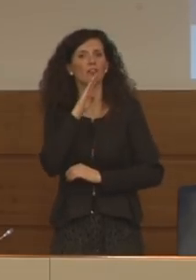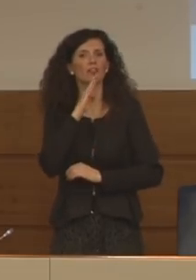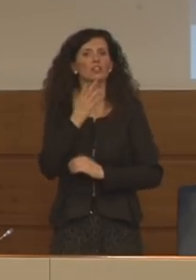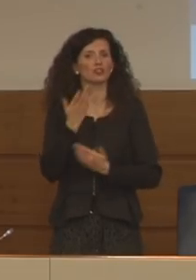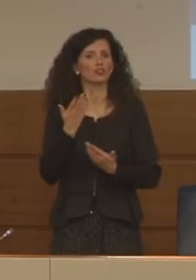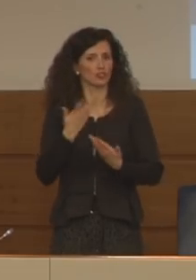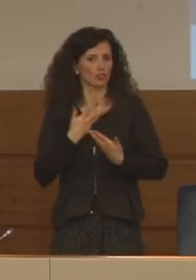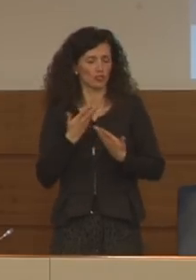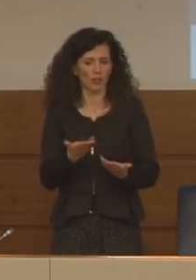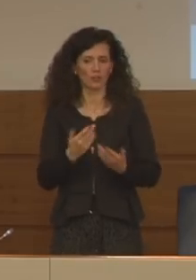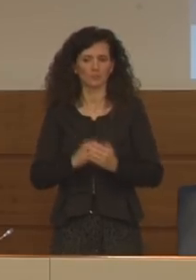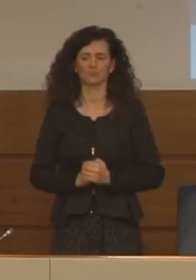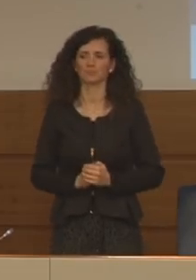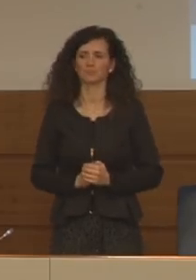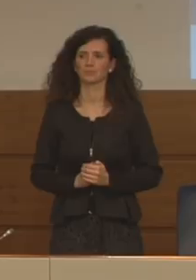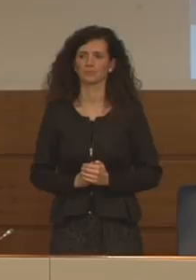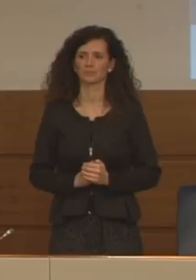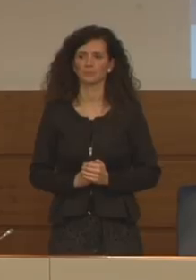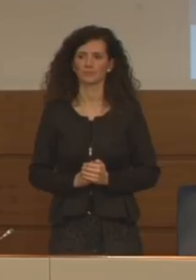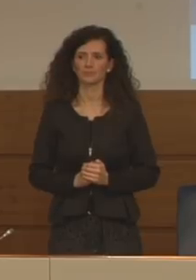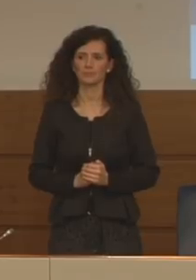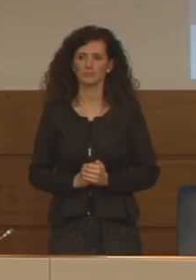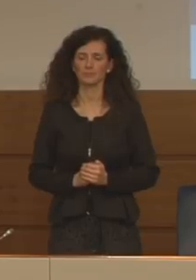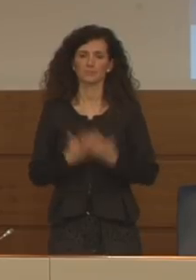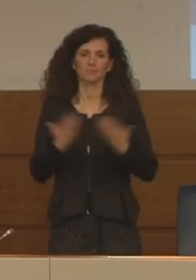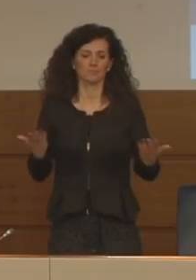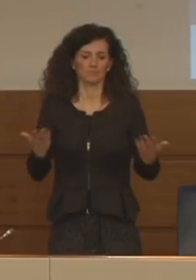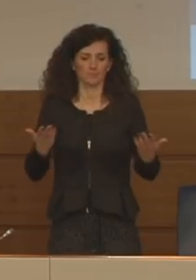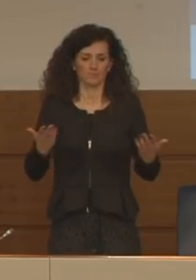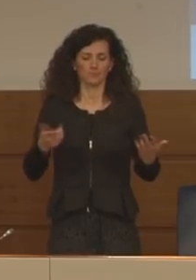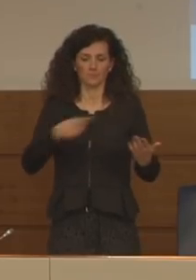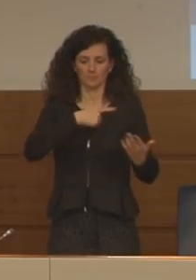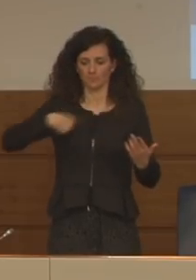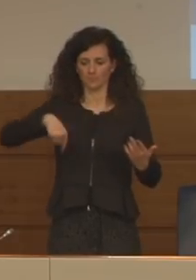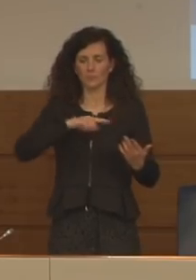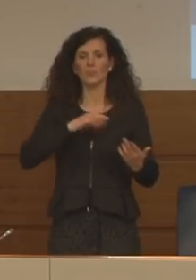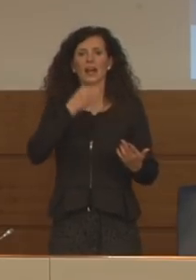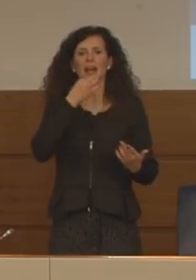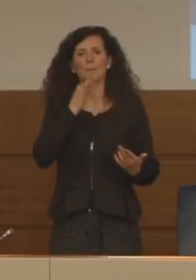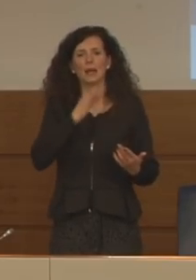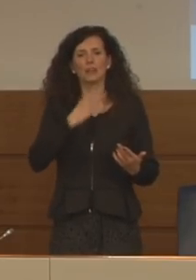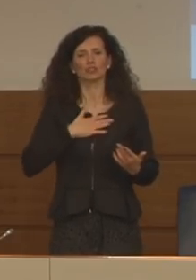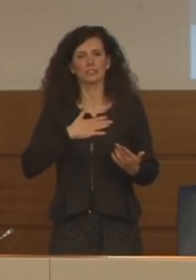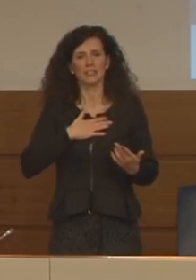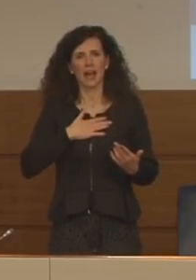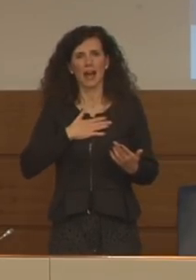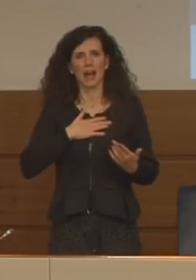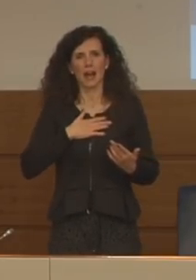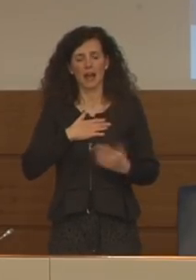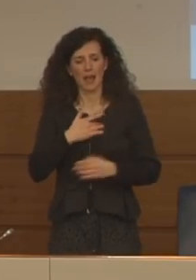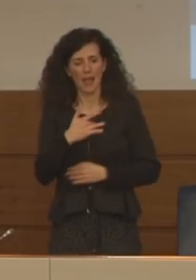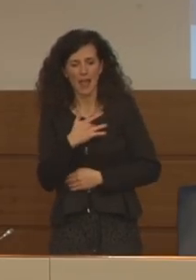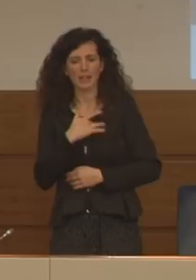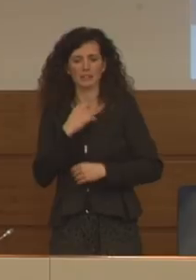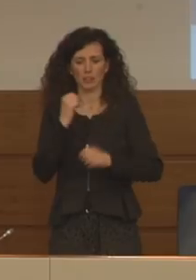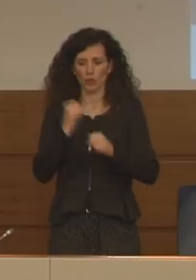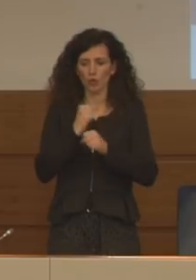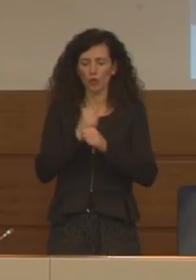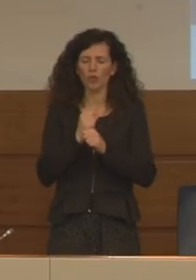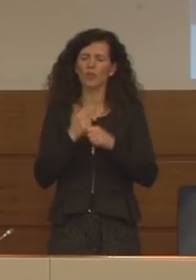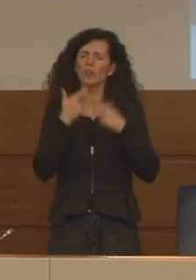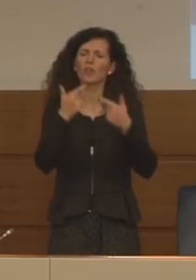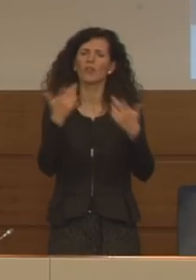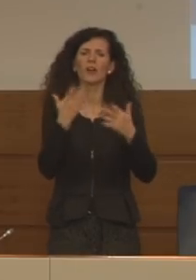meglio del della nostra capacità etica di cercare di salvare più vite